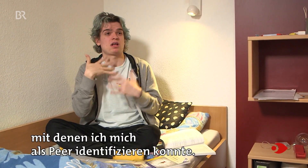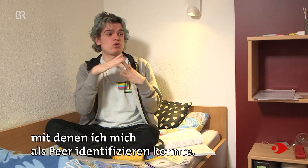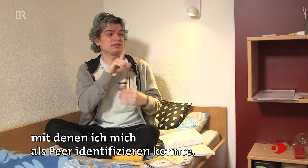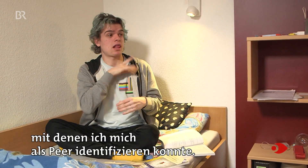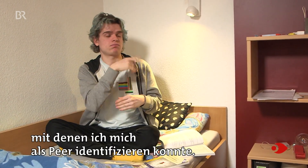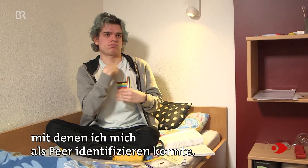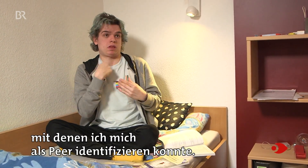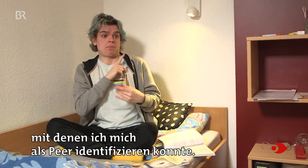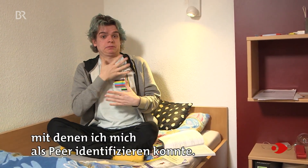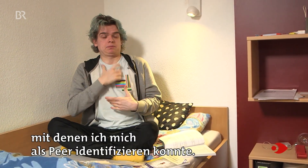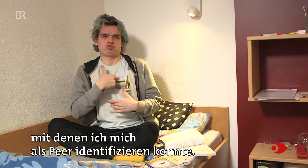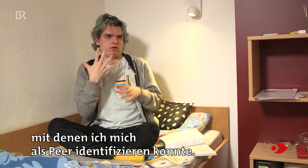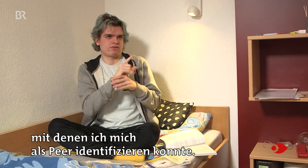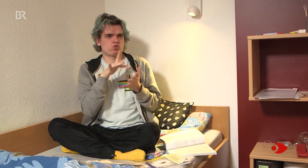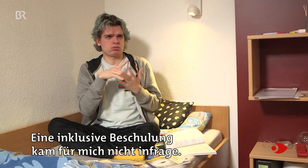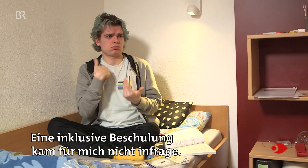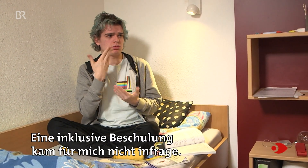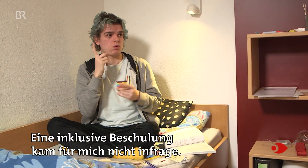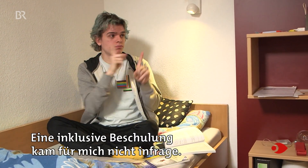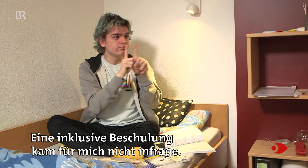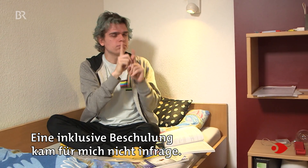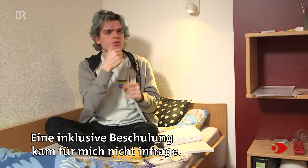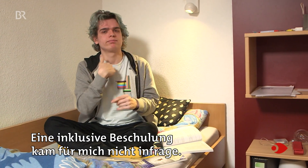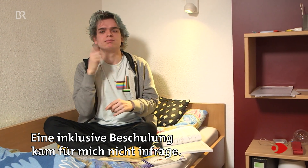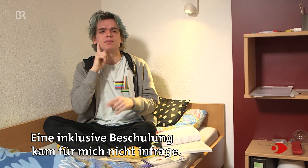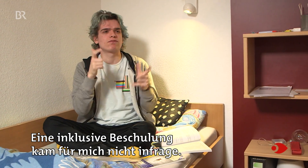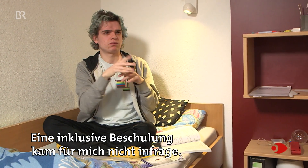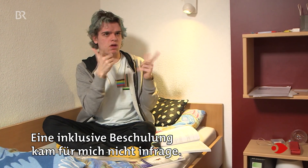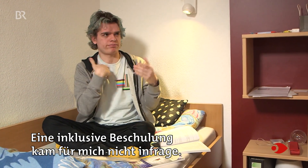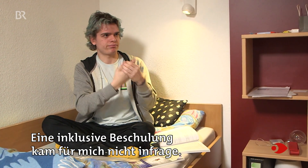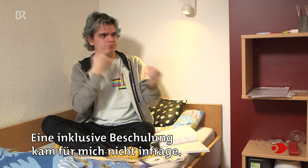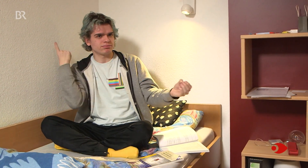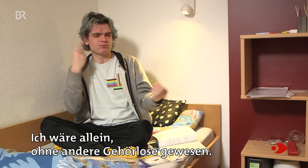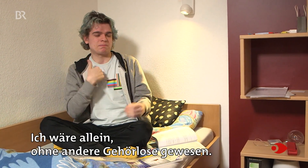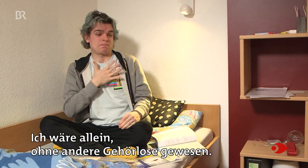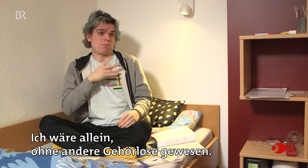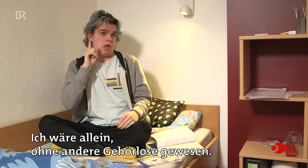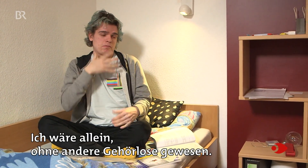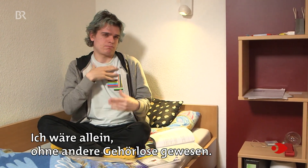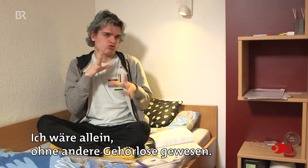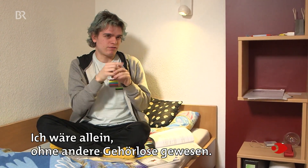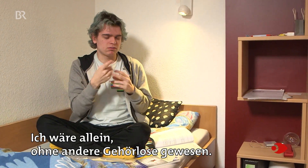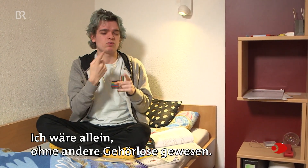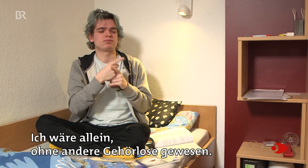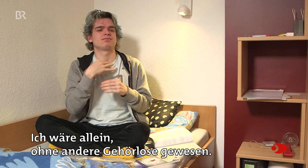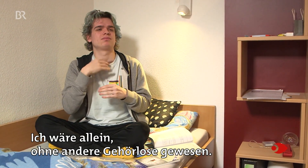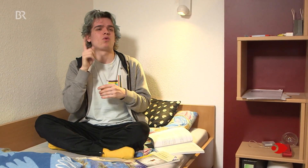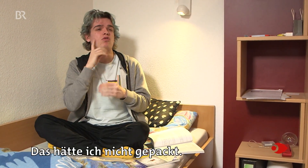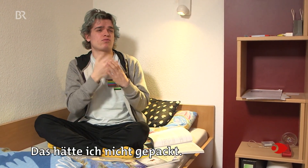ich mich als Peer identifizieren konnte. Eine inklusive Beschulung kam für mich nicht in Frage. Ich wäre allein, ohne andere Gehörlose gewesen. Das hätte